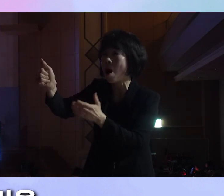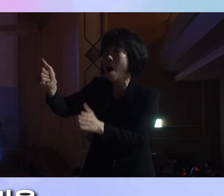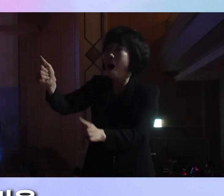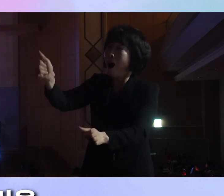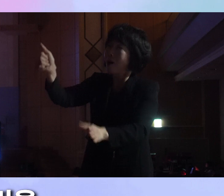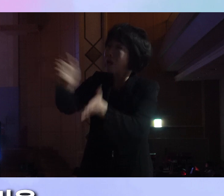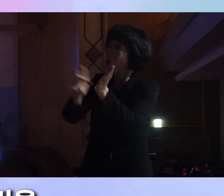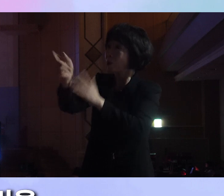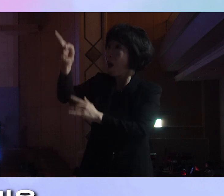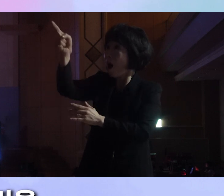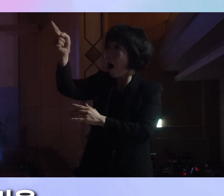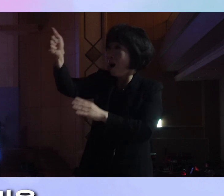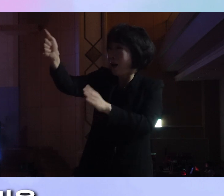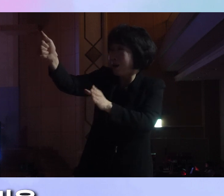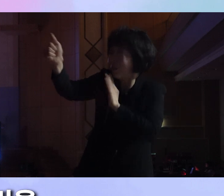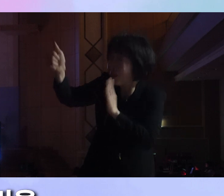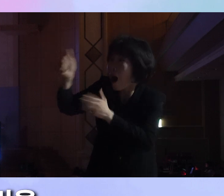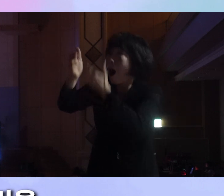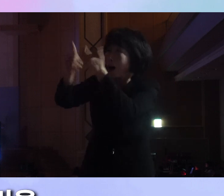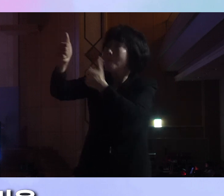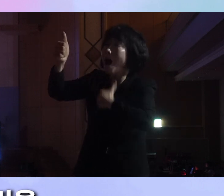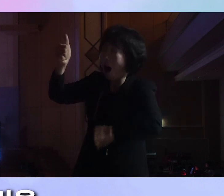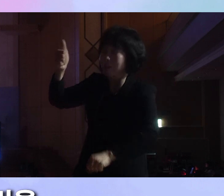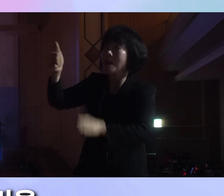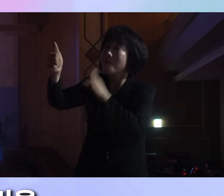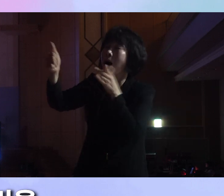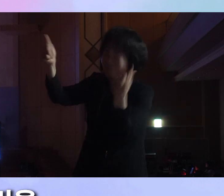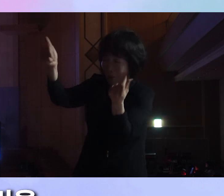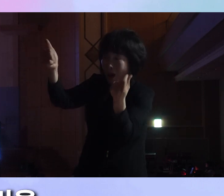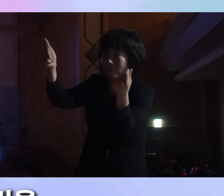진정 하나님의 아들이었던 거야.